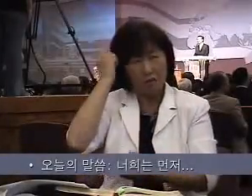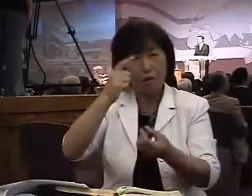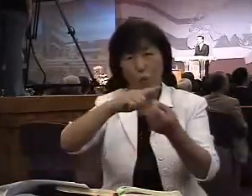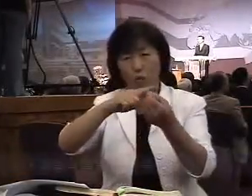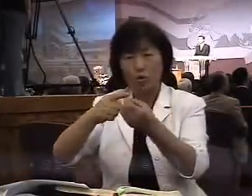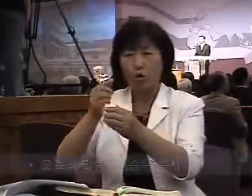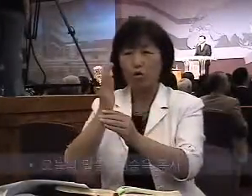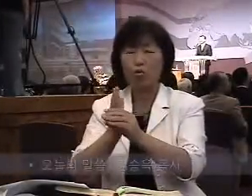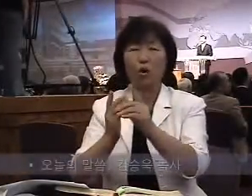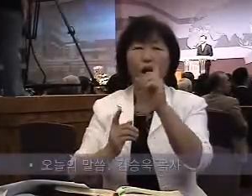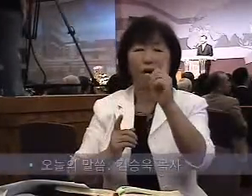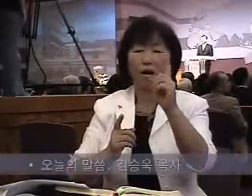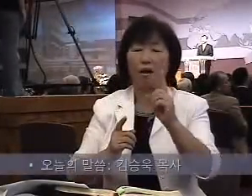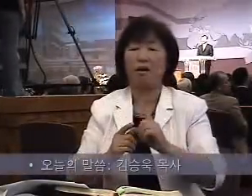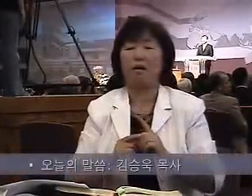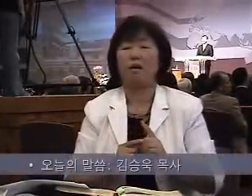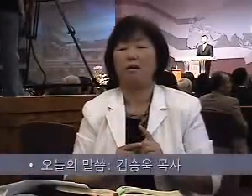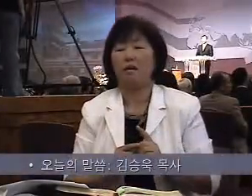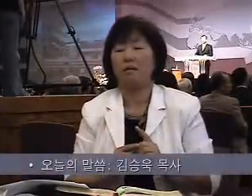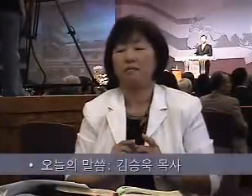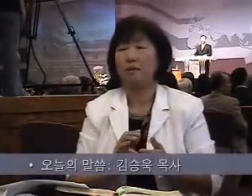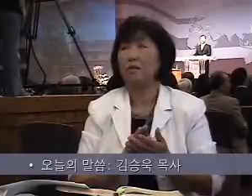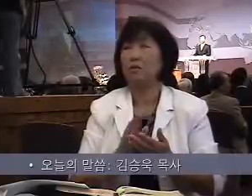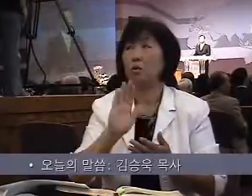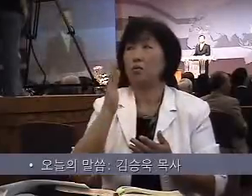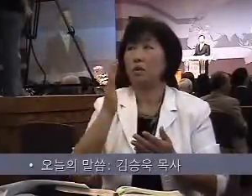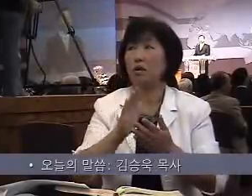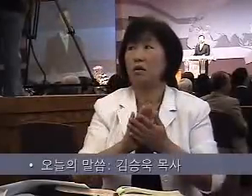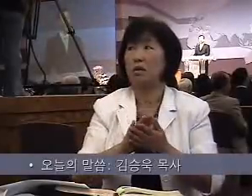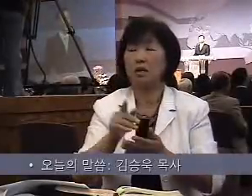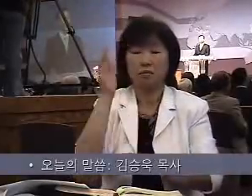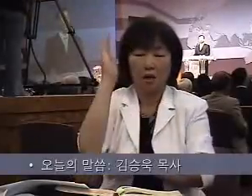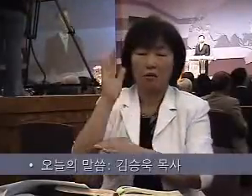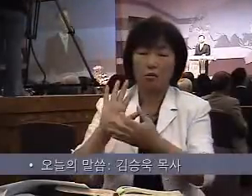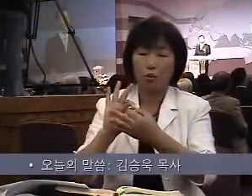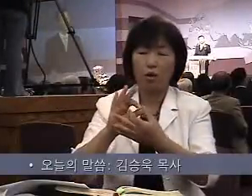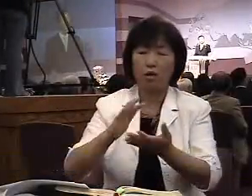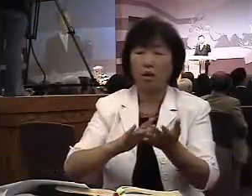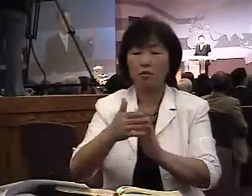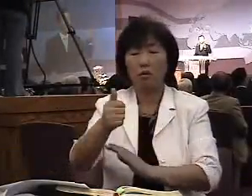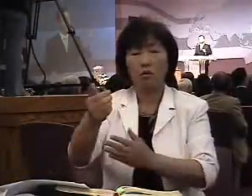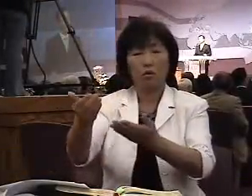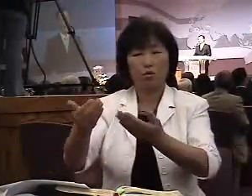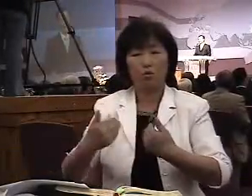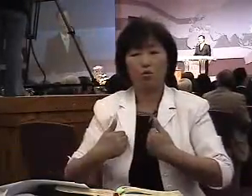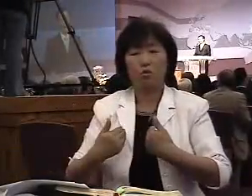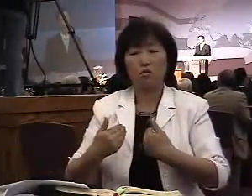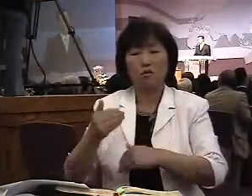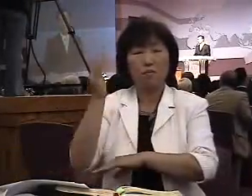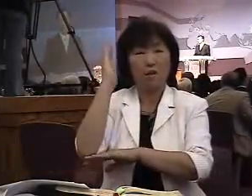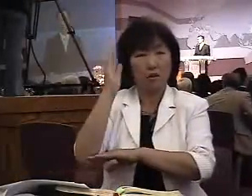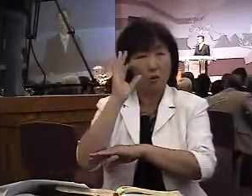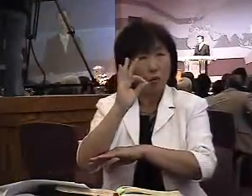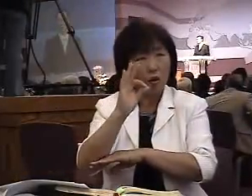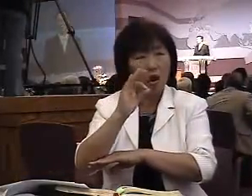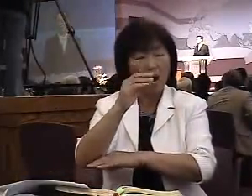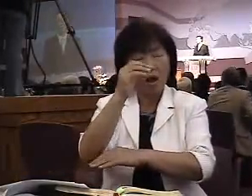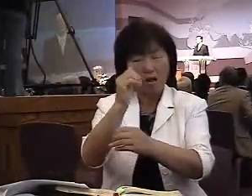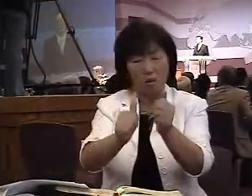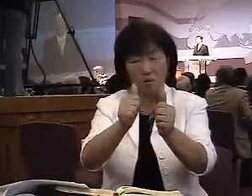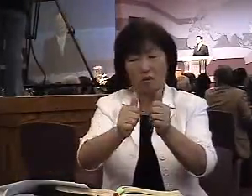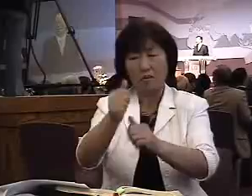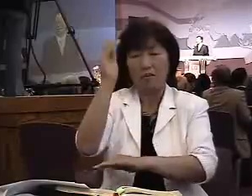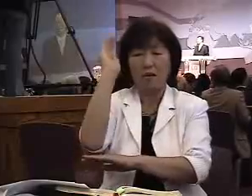중에 하나가 됩니다. 여러분, 근데 이 말씀을 통해 예수님이 주시는 메시지가 무엇입니까? 아주